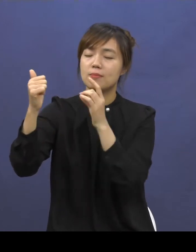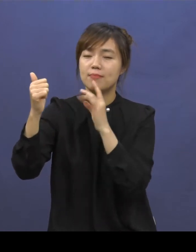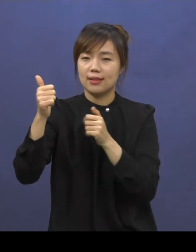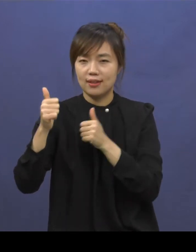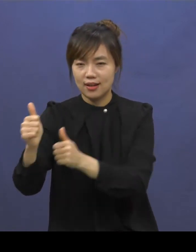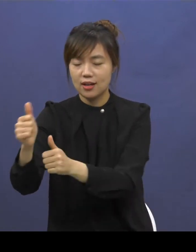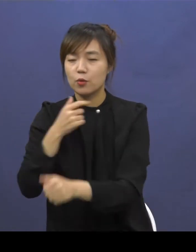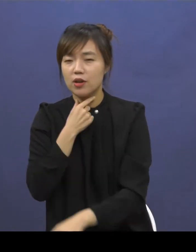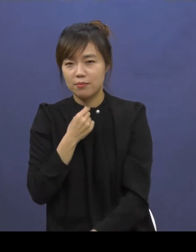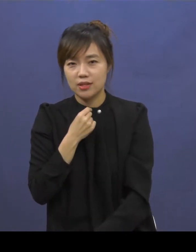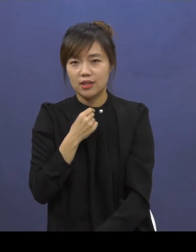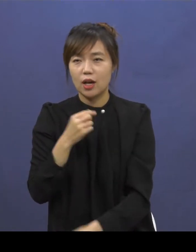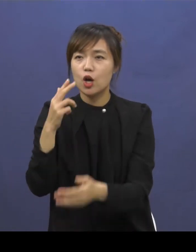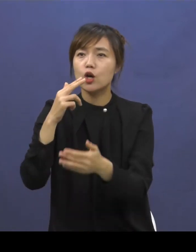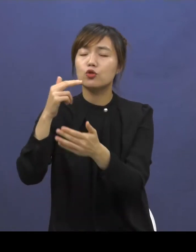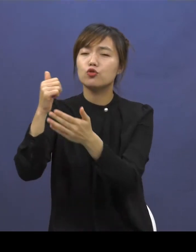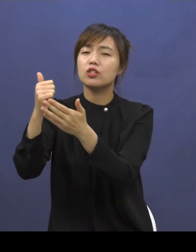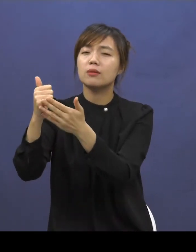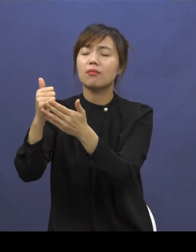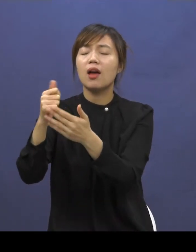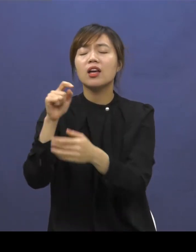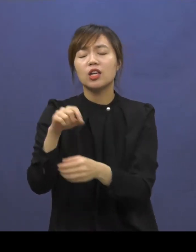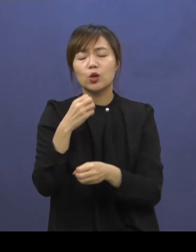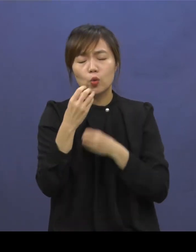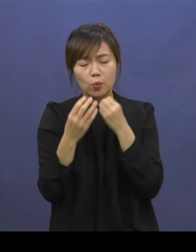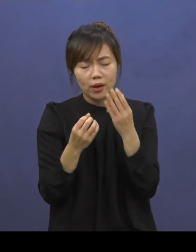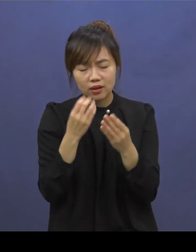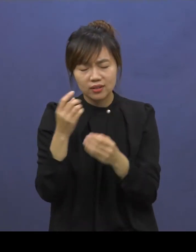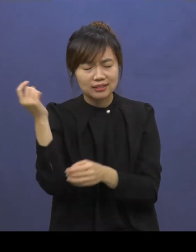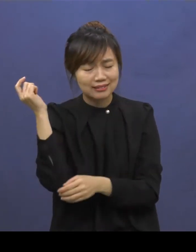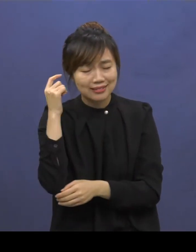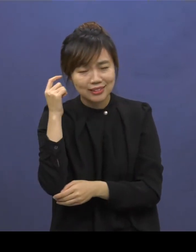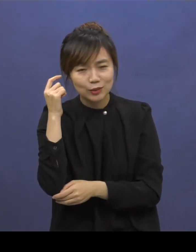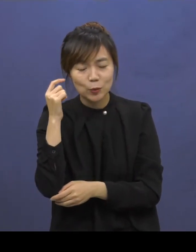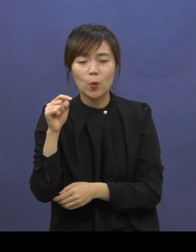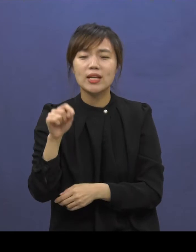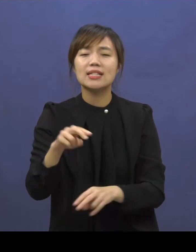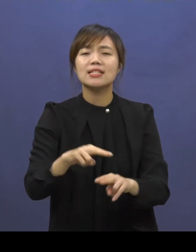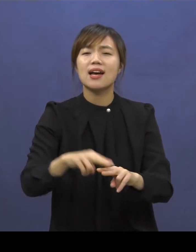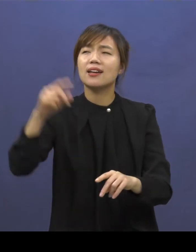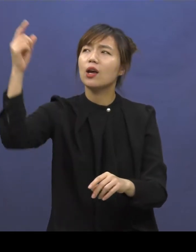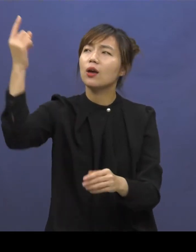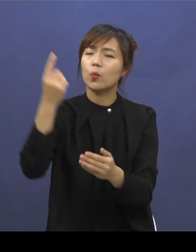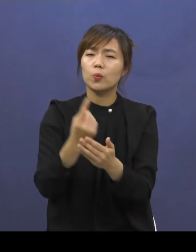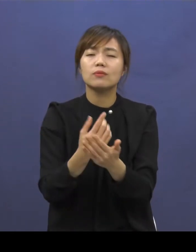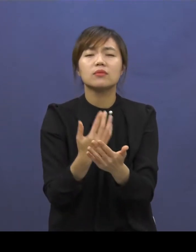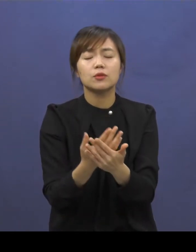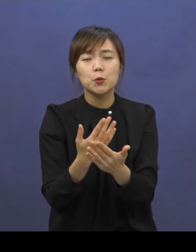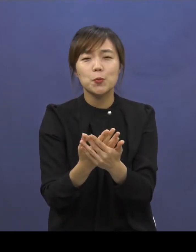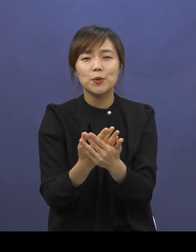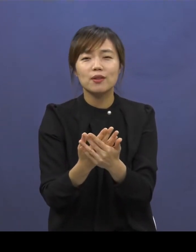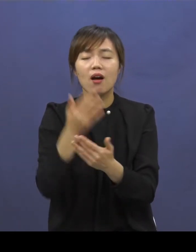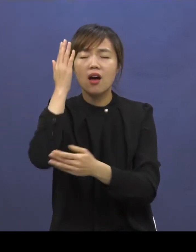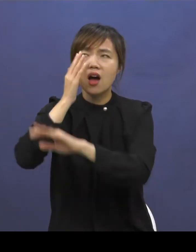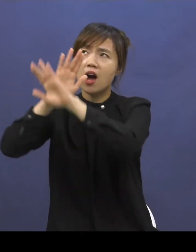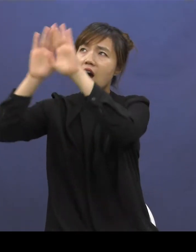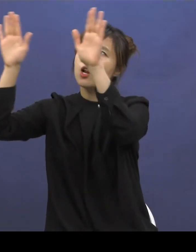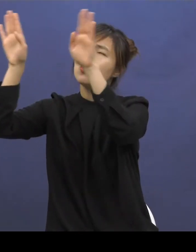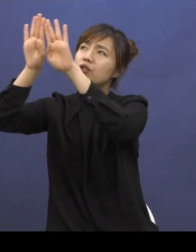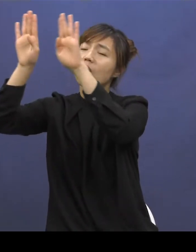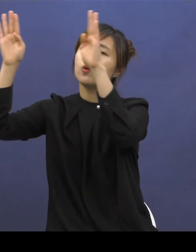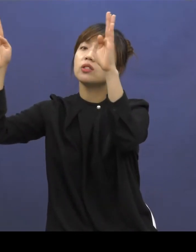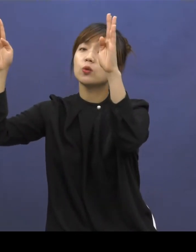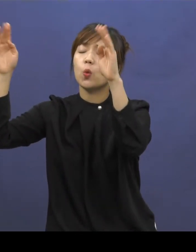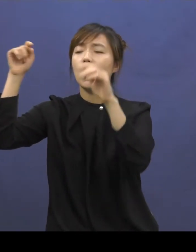들으사 주님 이 자리에 임재하여 주시옵소서. 주님 하늘 문을 여시고 주님 이 땅에 임재하사 이